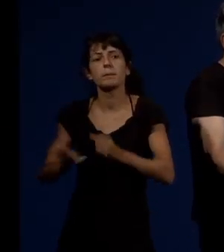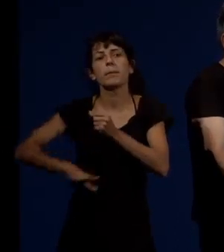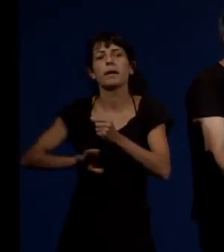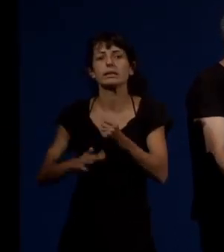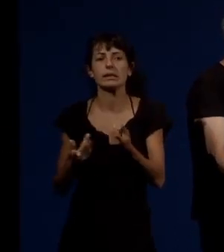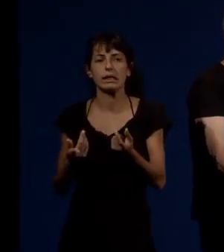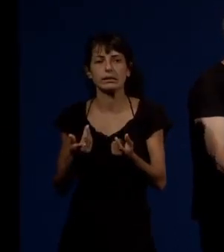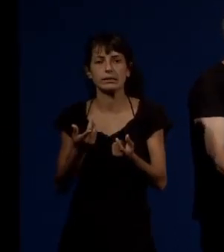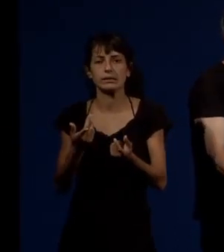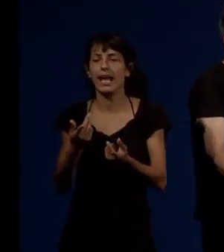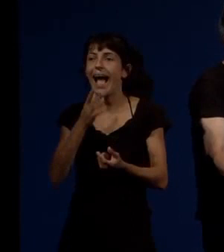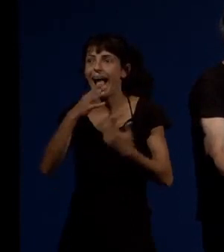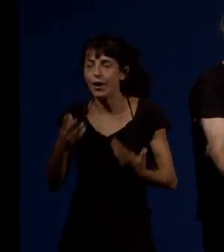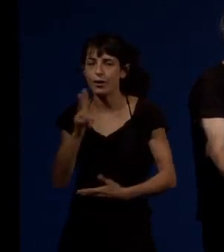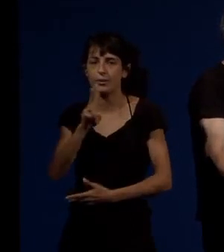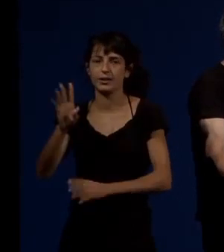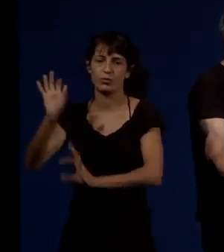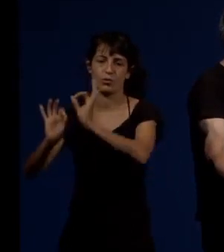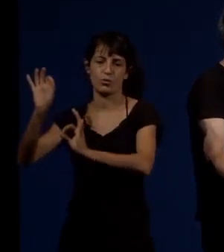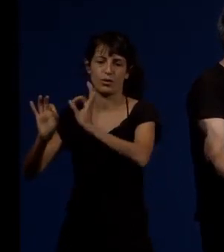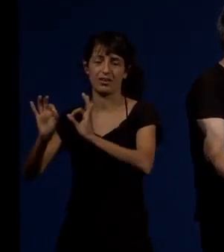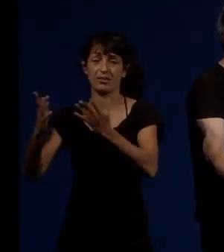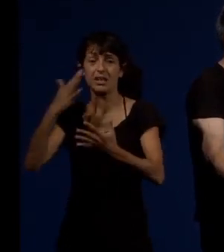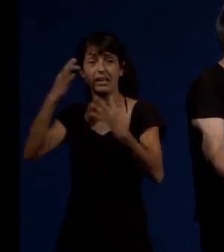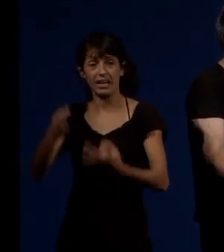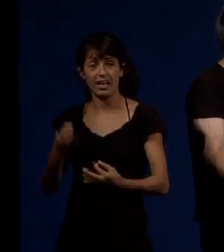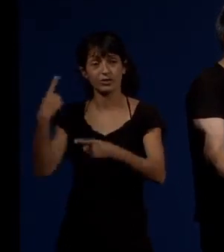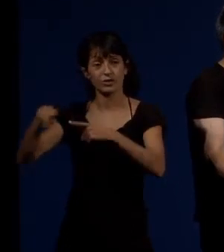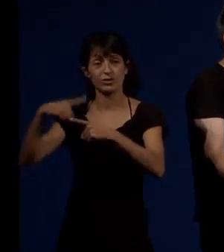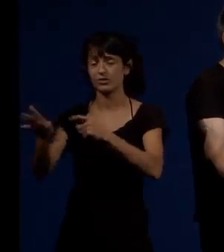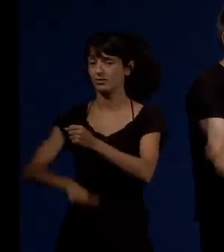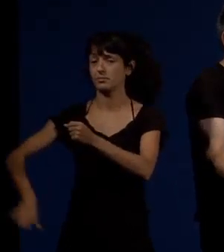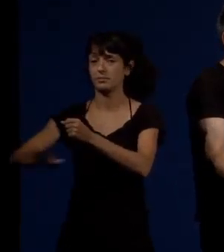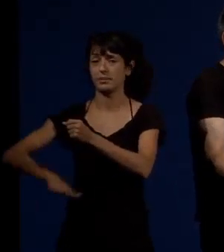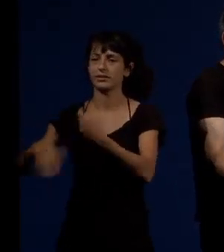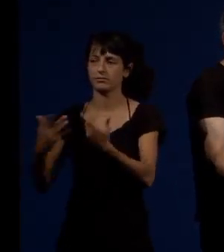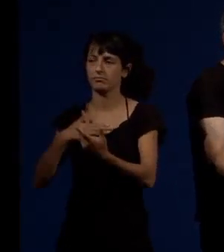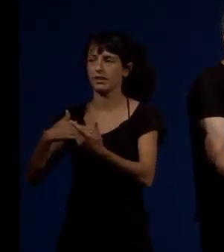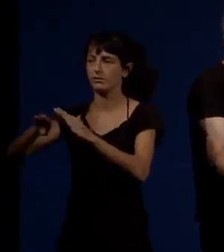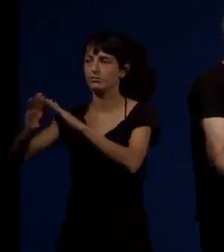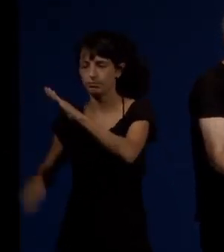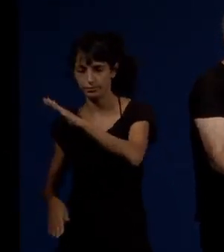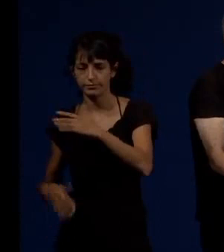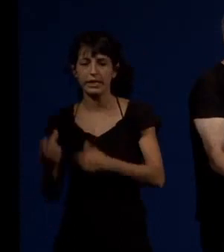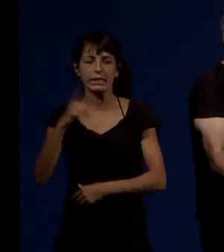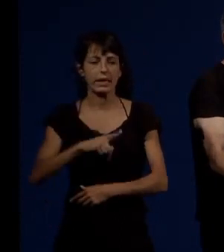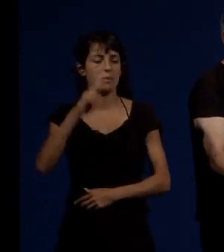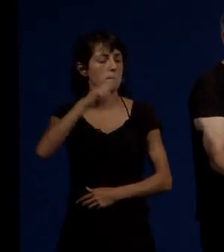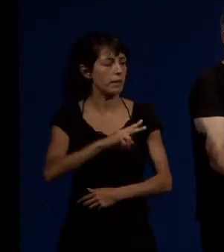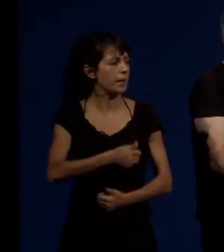de higiene, está ao 21% cando son produtos e bens básicos. Podemos seguir mirando o que trae